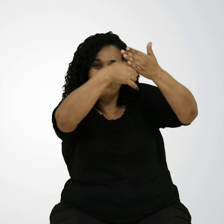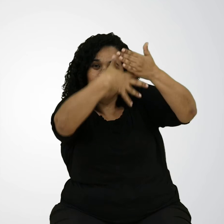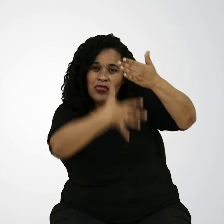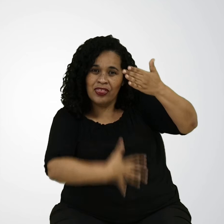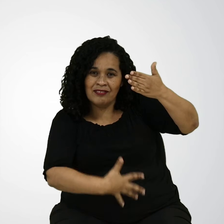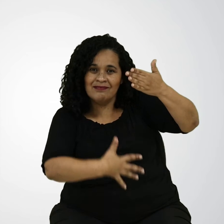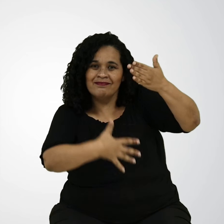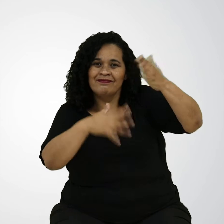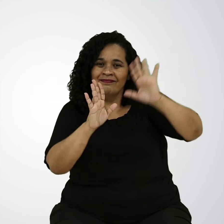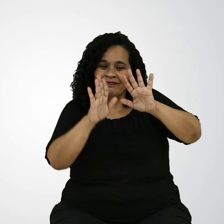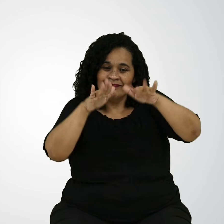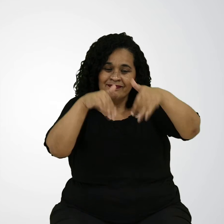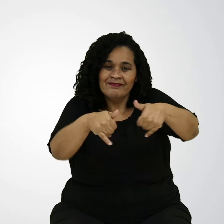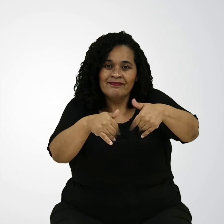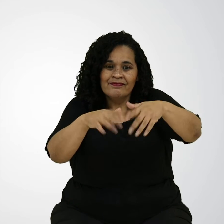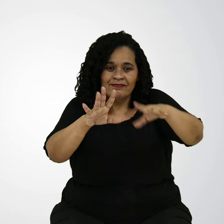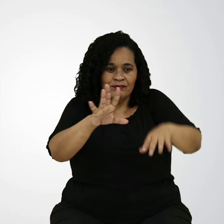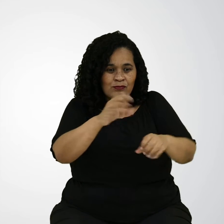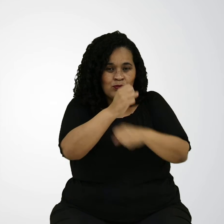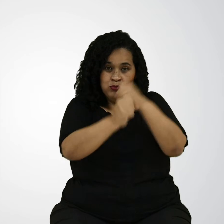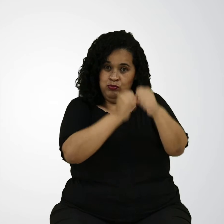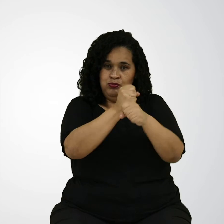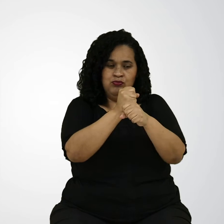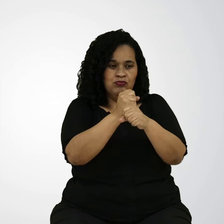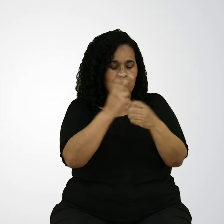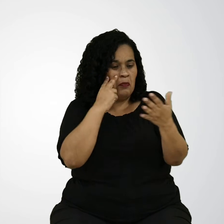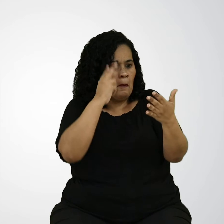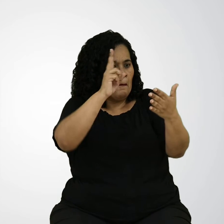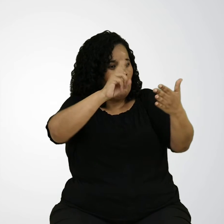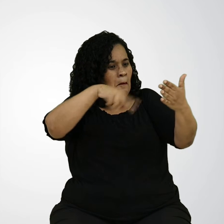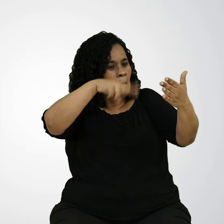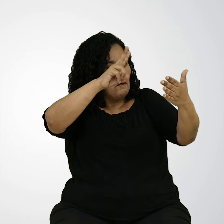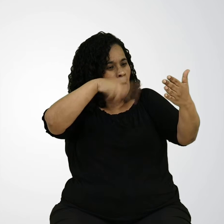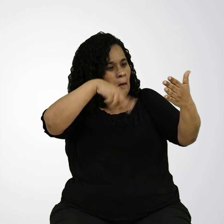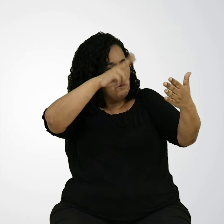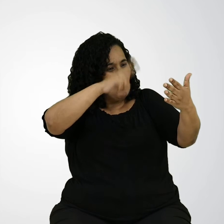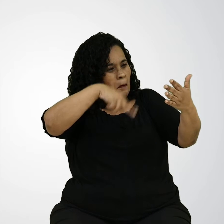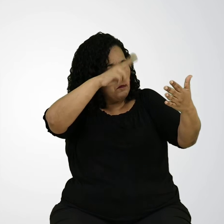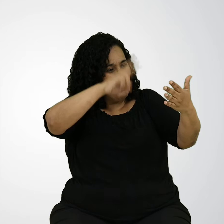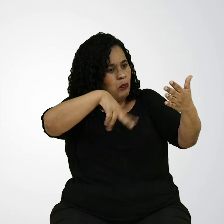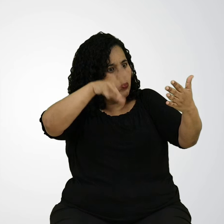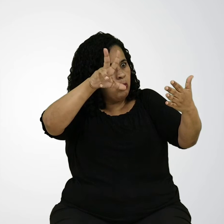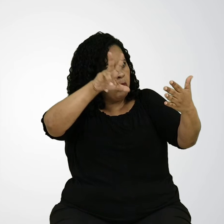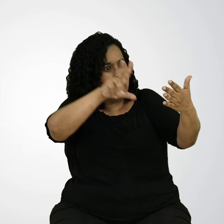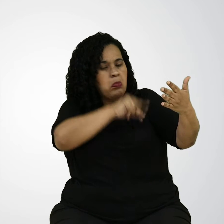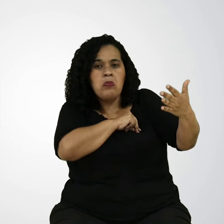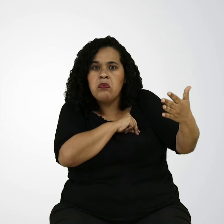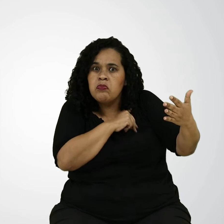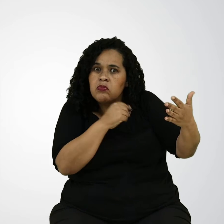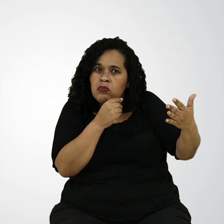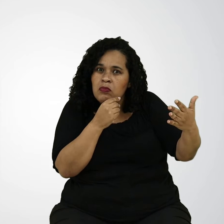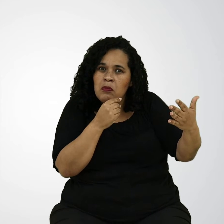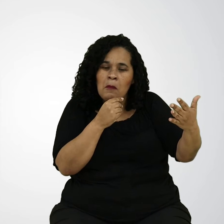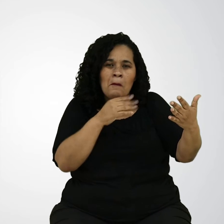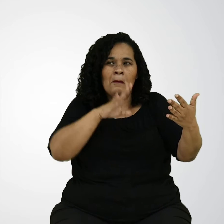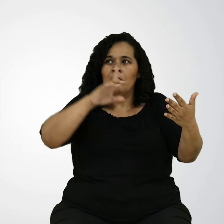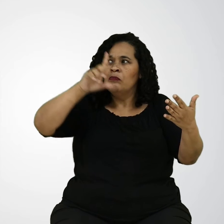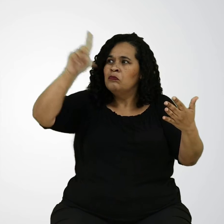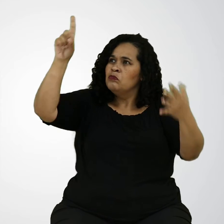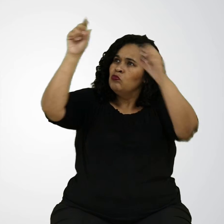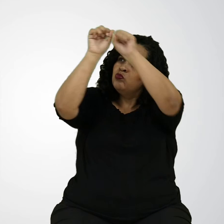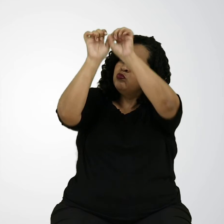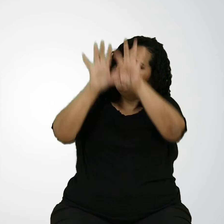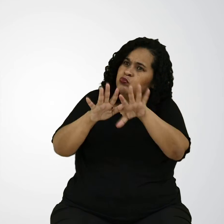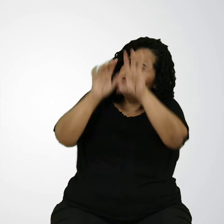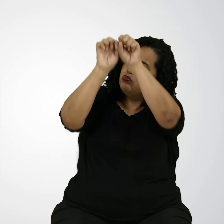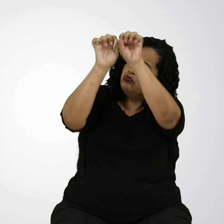fica surpreso de olhar e falar assim, meu Deus, quanta coisa Deus fez. Sabe, você fica até constrangido em pedir mais coisas, porque você